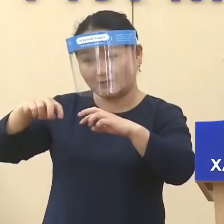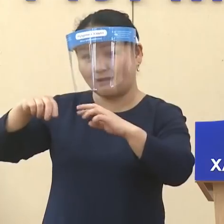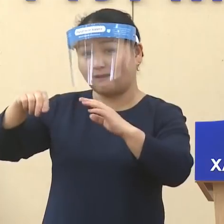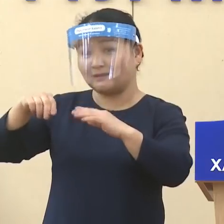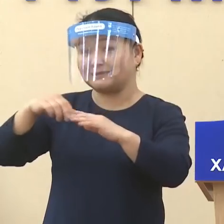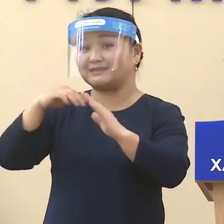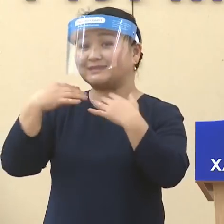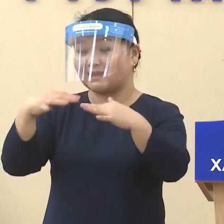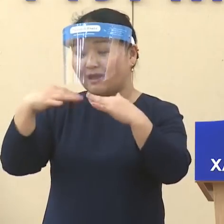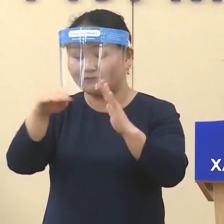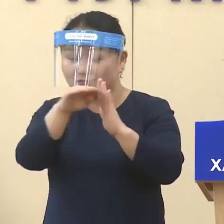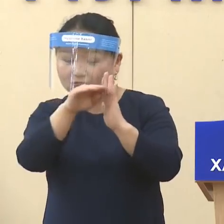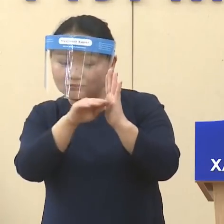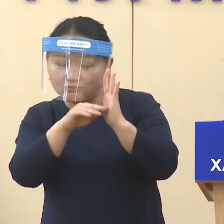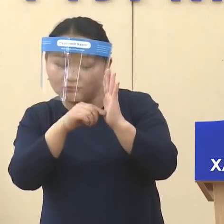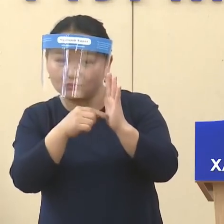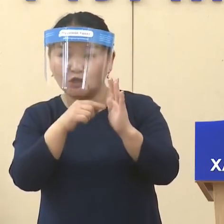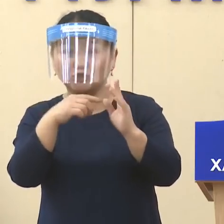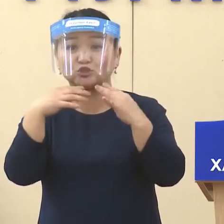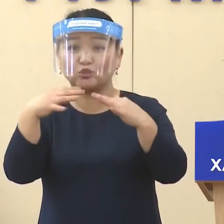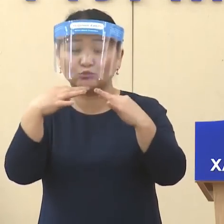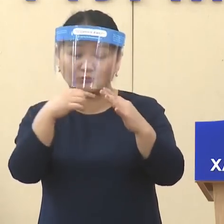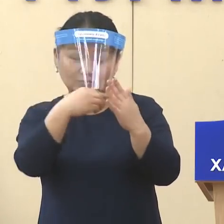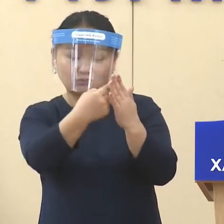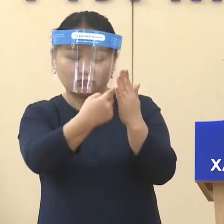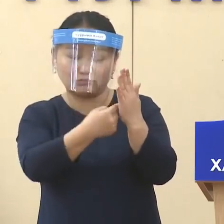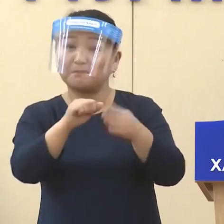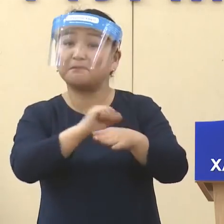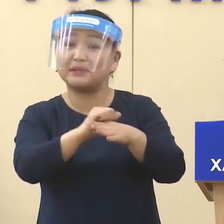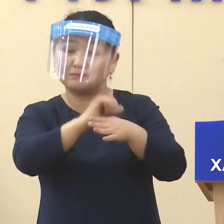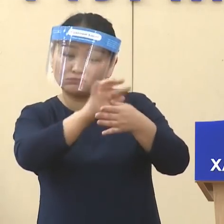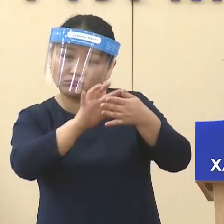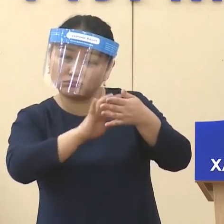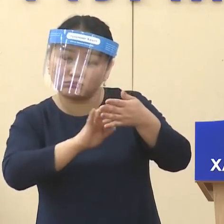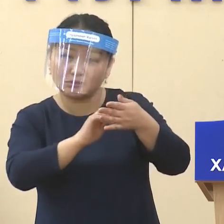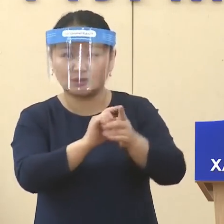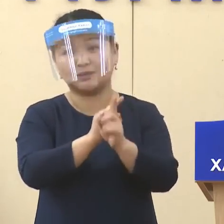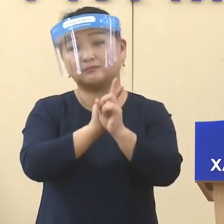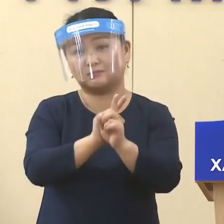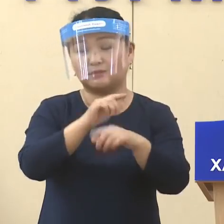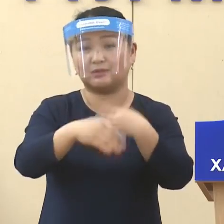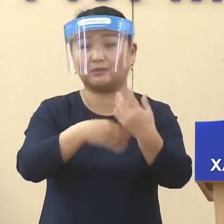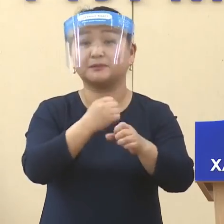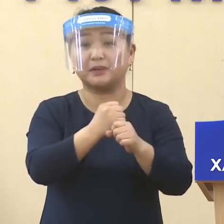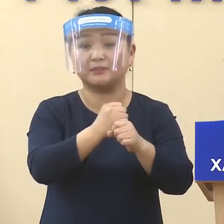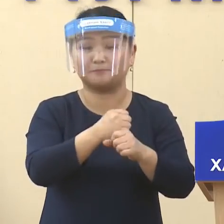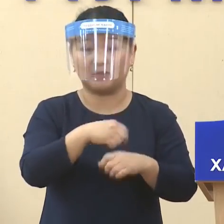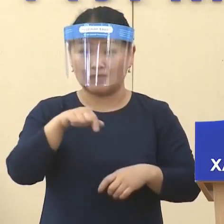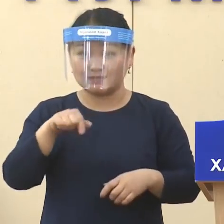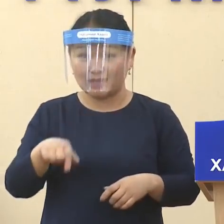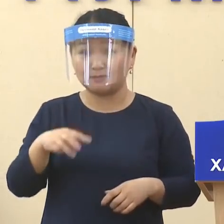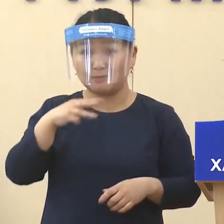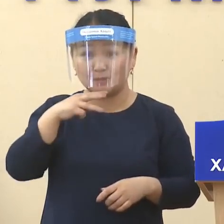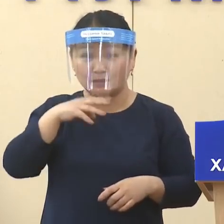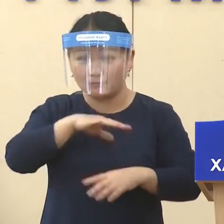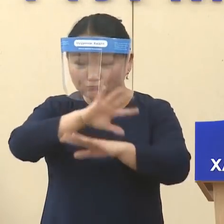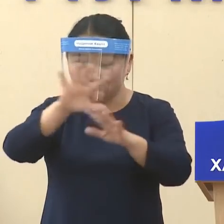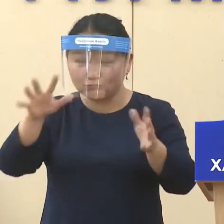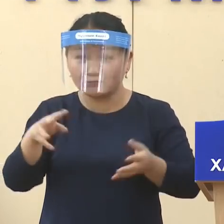хэрэгжүүлэхээр ажиллаж байна. За төгсгөлд нь хэлэхэд саяын гарсан мэдээллүүдээс та бүхэн ойлгож байгаа өдөр ирэхдсэн Монгол